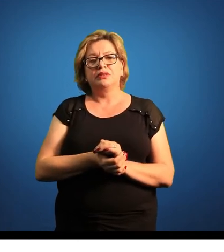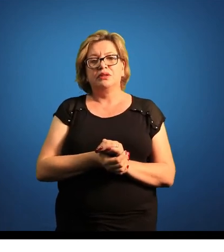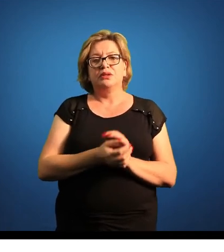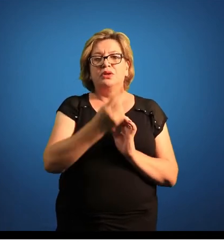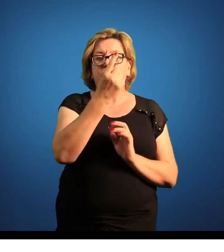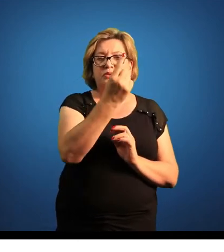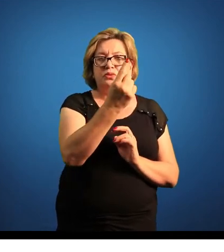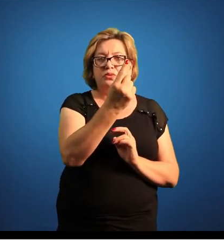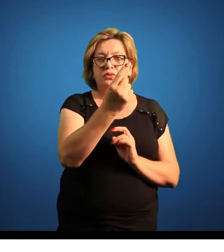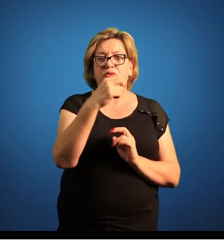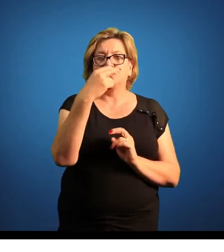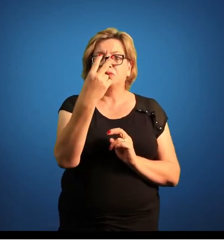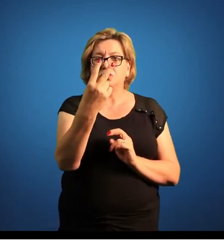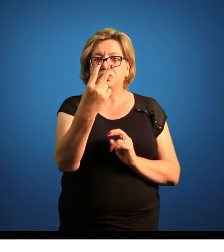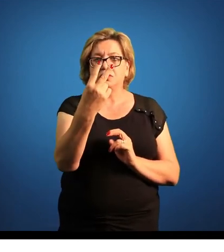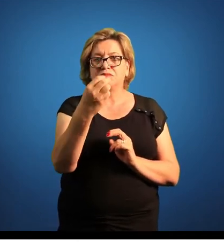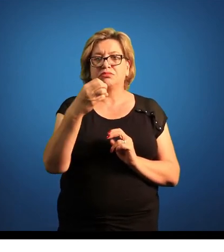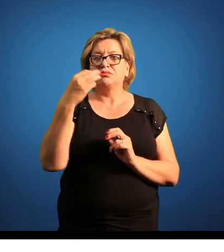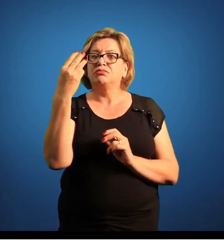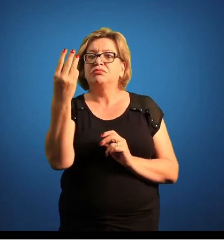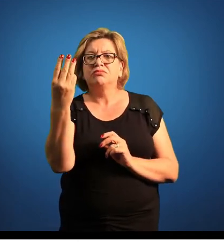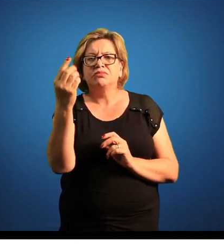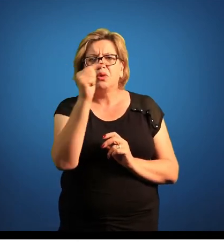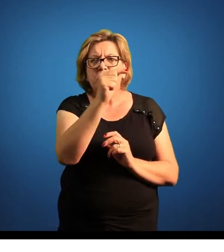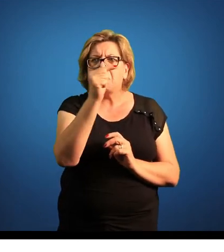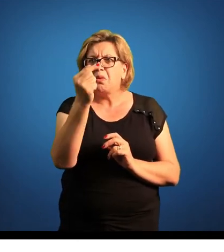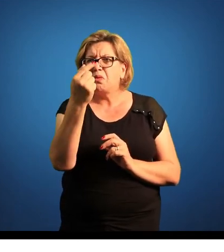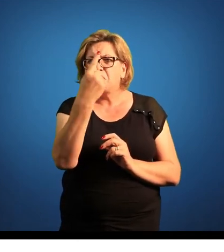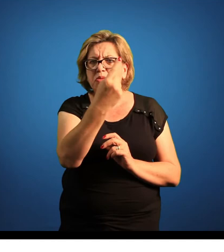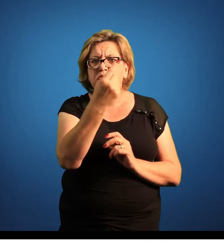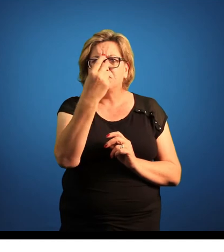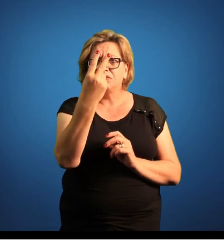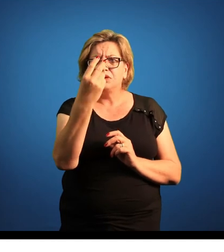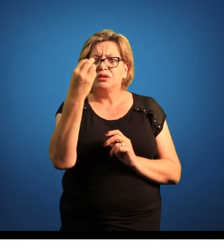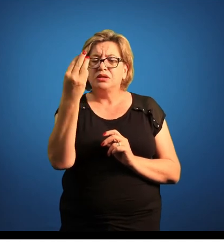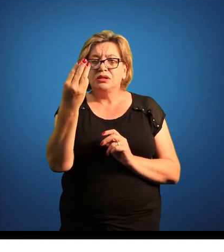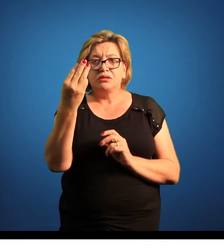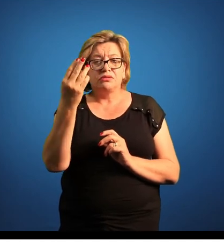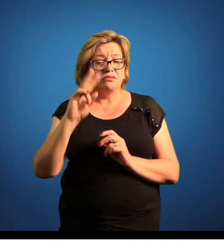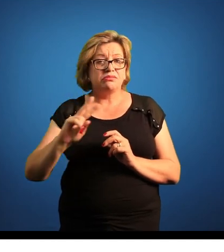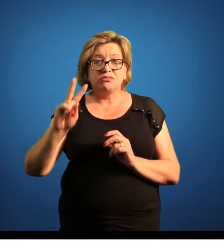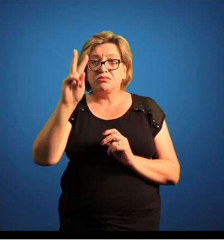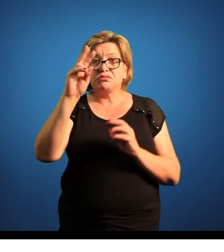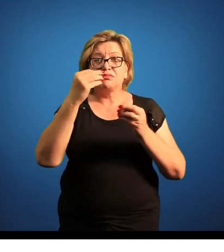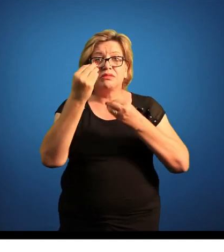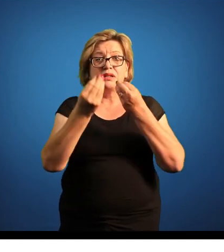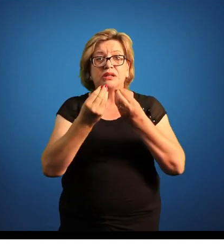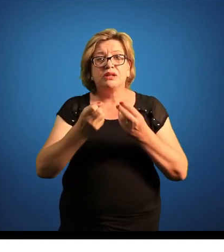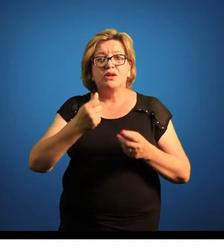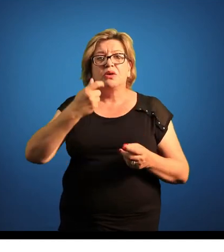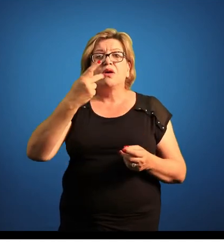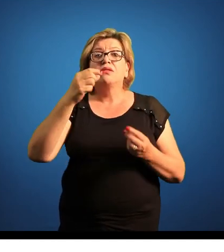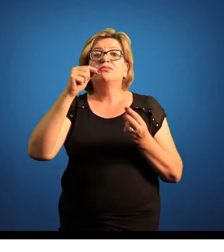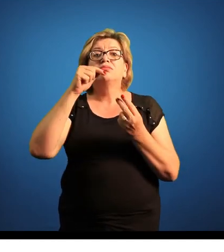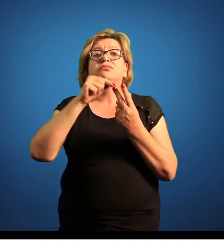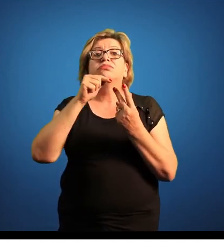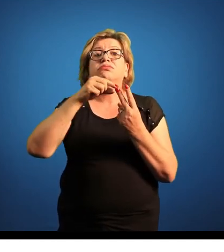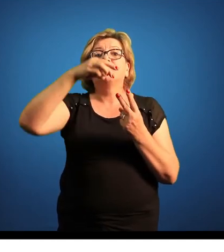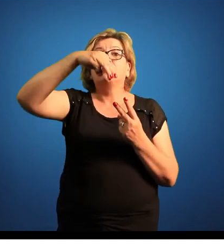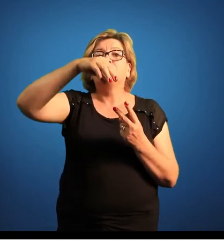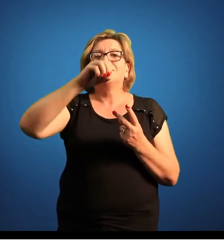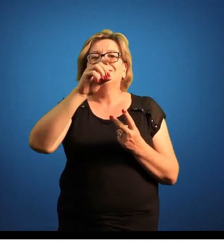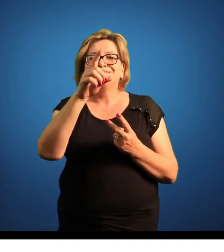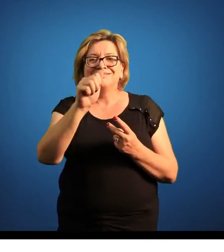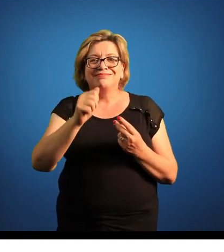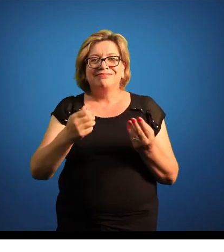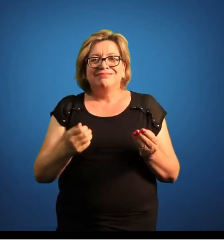O elemento 1, o elemento 2 e o elemento 3. Então, eu tenho três valores e eu quero saber qual é a moda. E